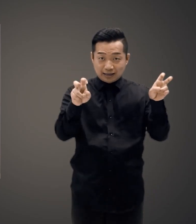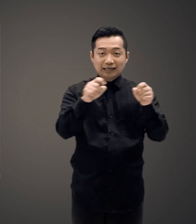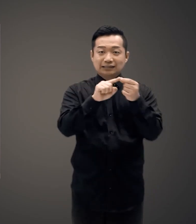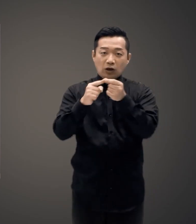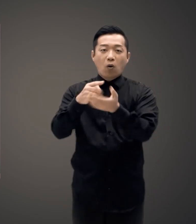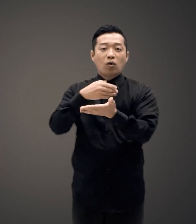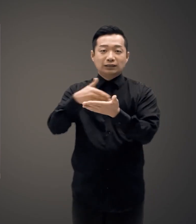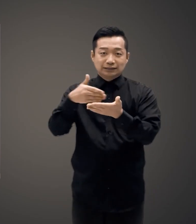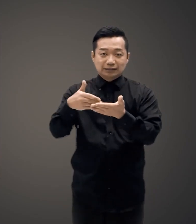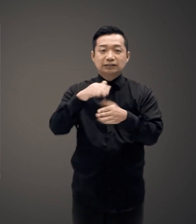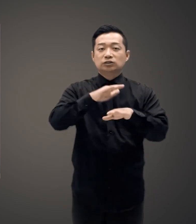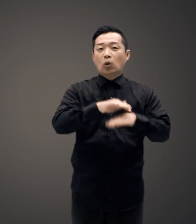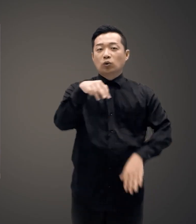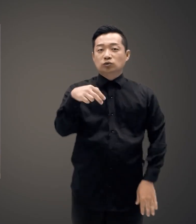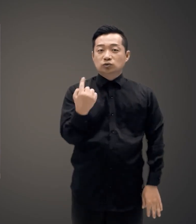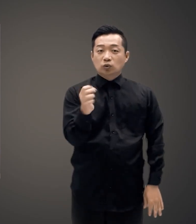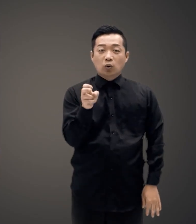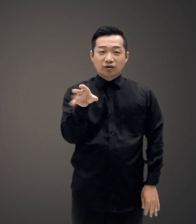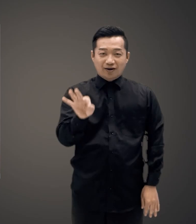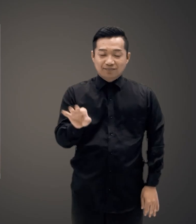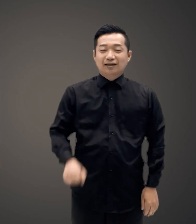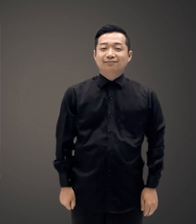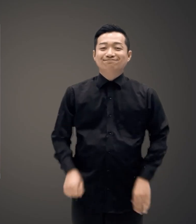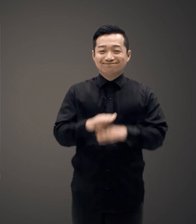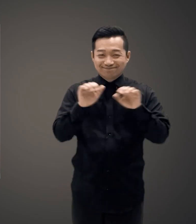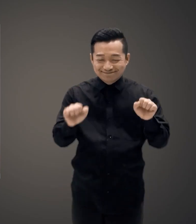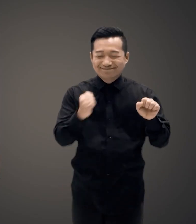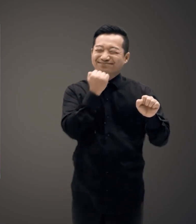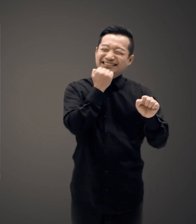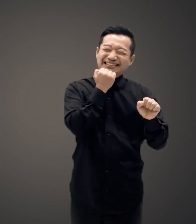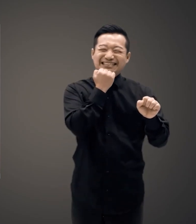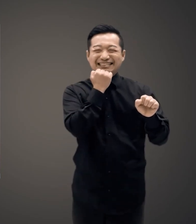그린 손소영입니다.